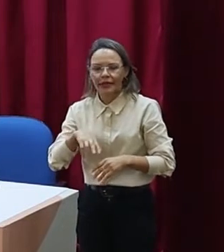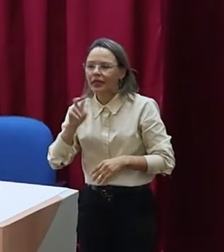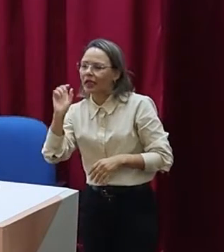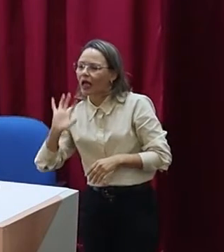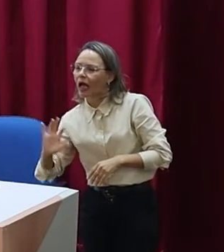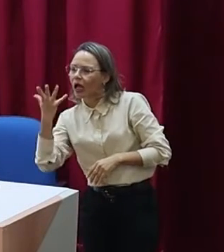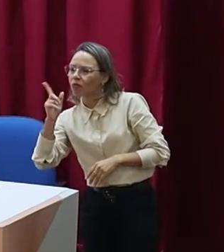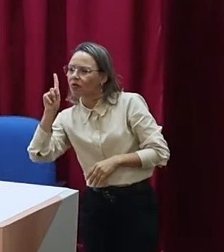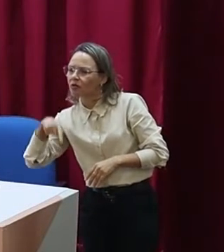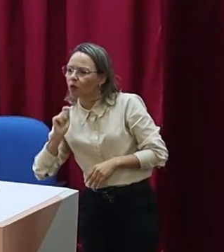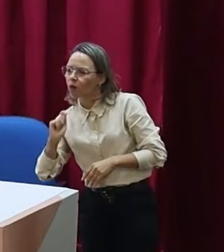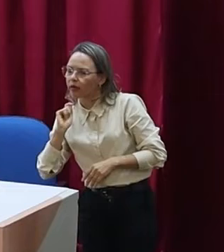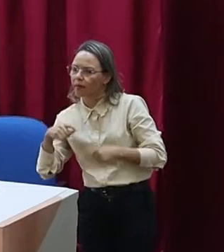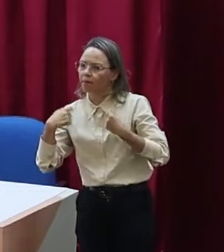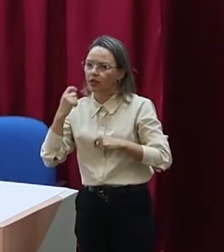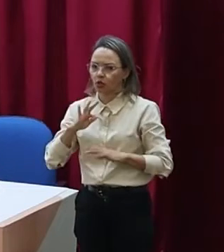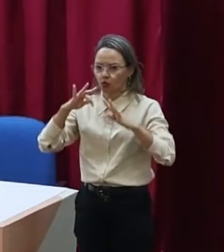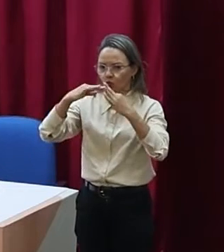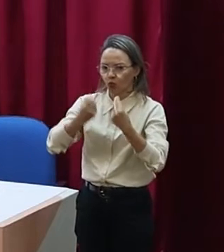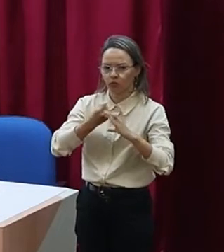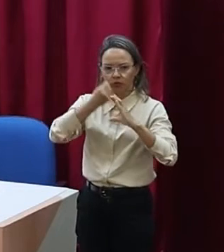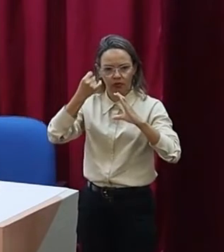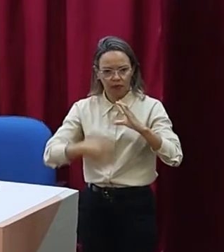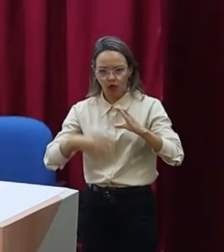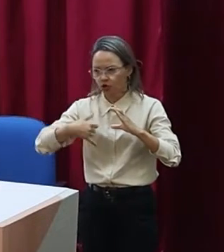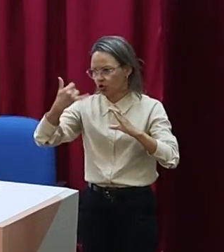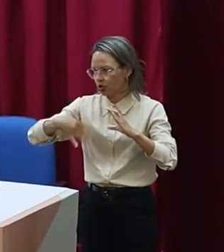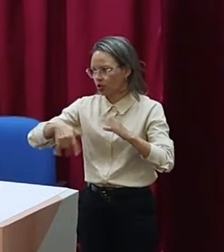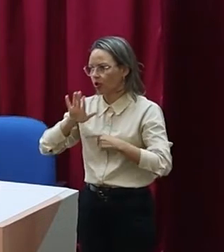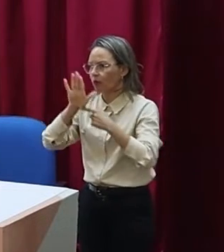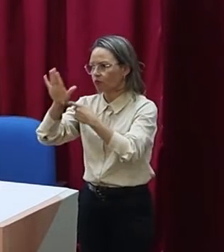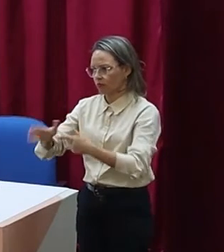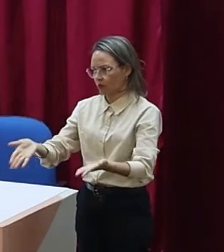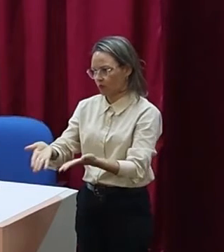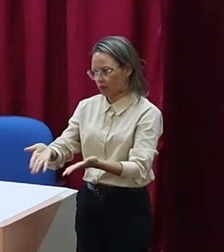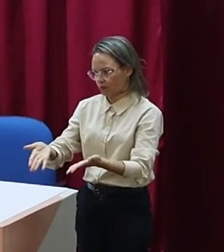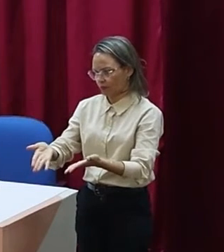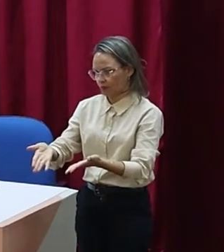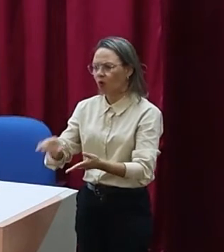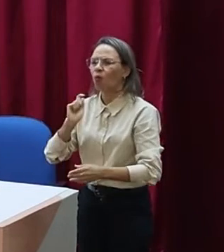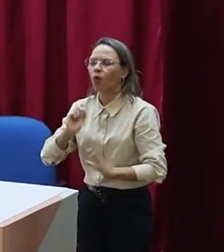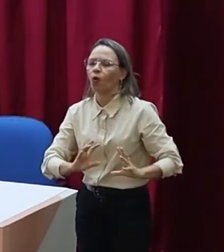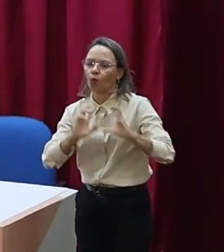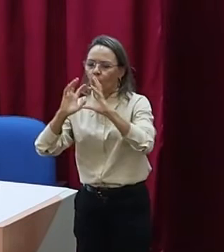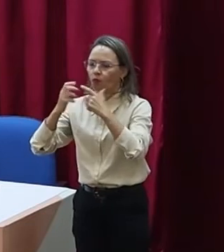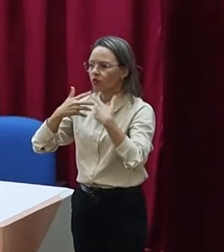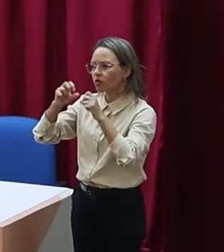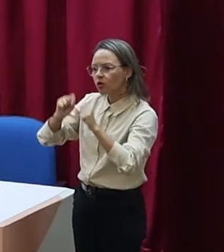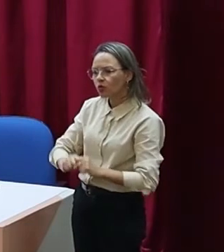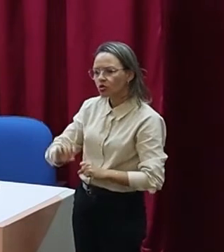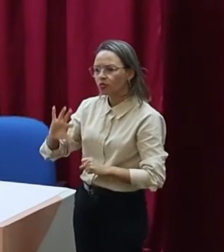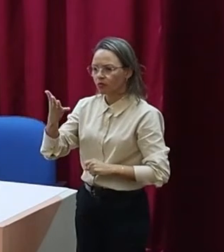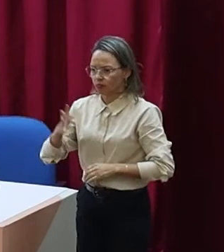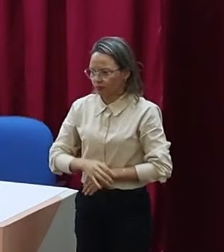a gente precisa levar em consideração todos esses aspectos que nós estávamos apresentando para vocês. Então, o que são os conflitos linguísticos